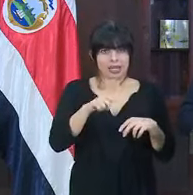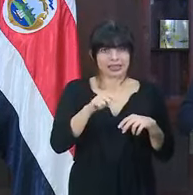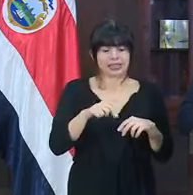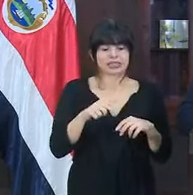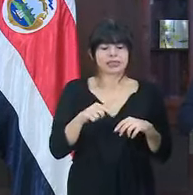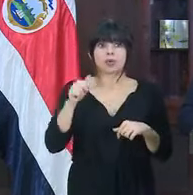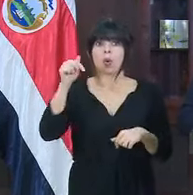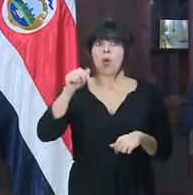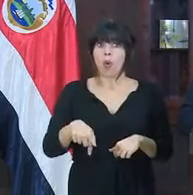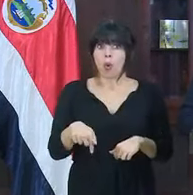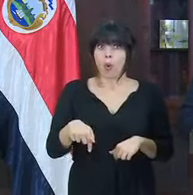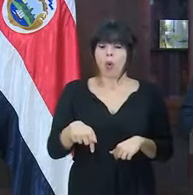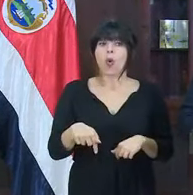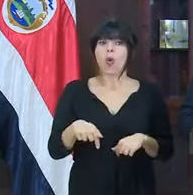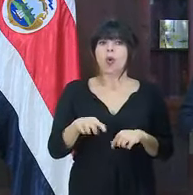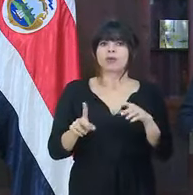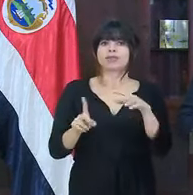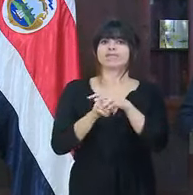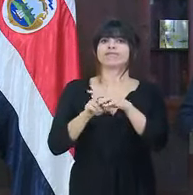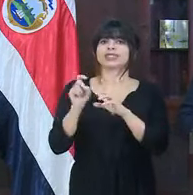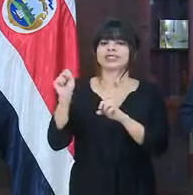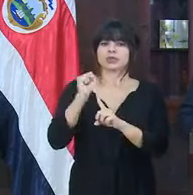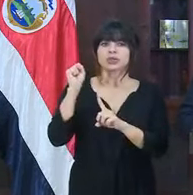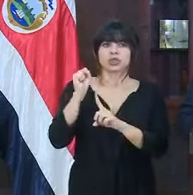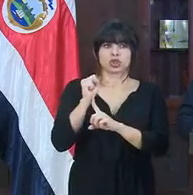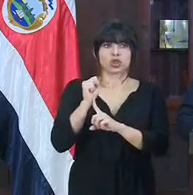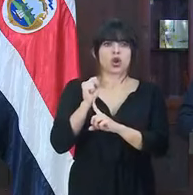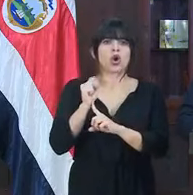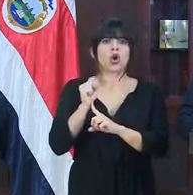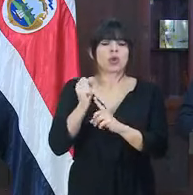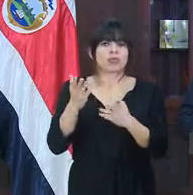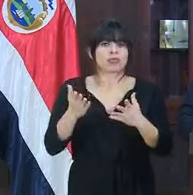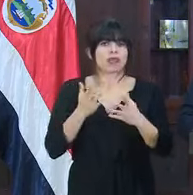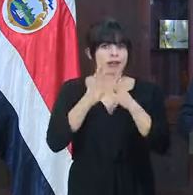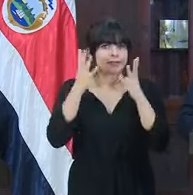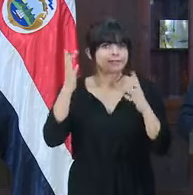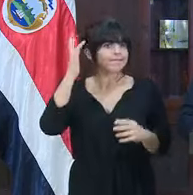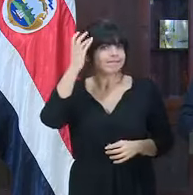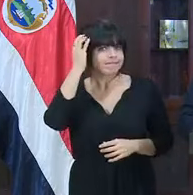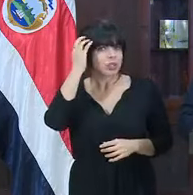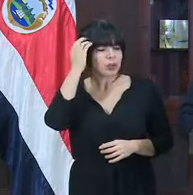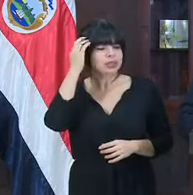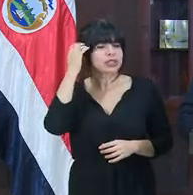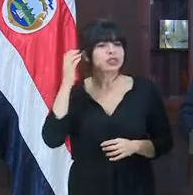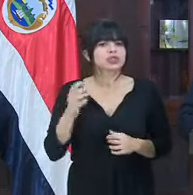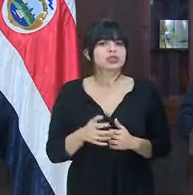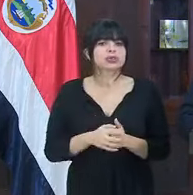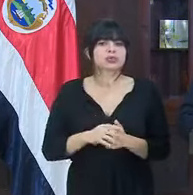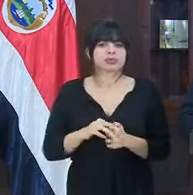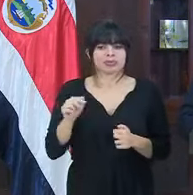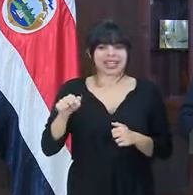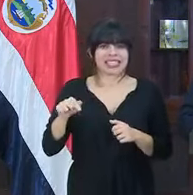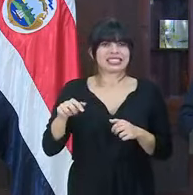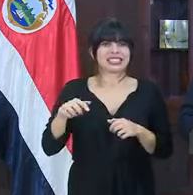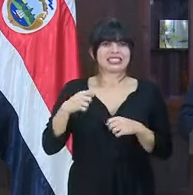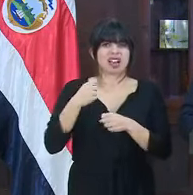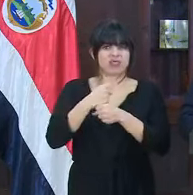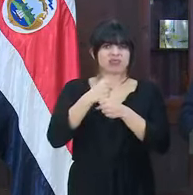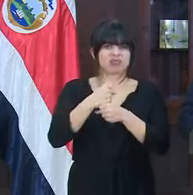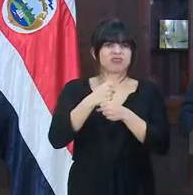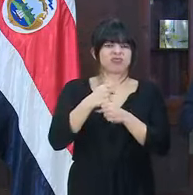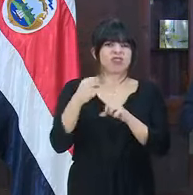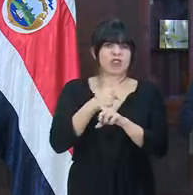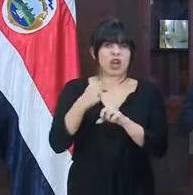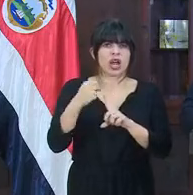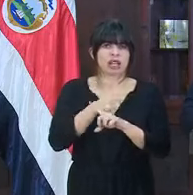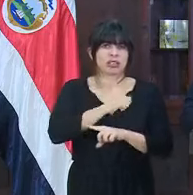claramente hay una situación muy preocupante, que como fueron estas manifestaciones violentas,